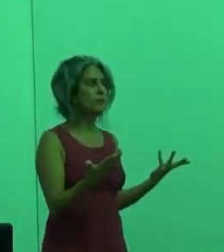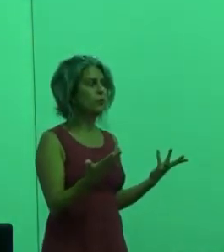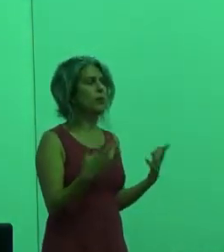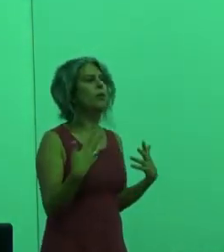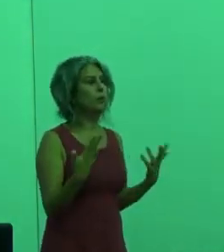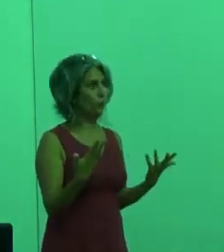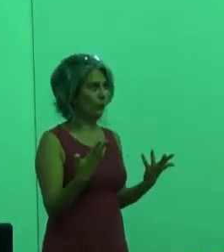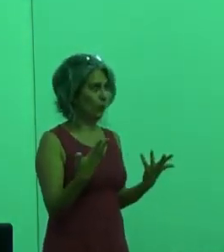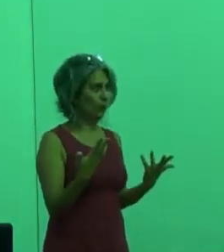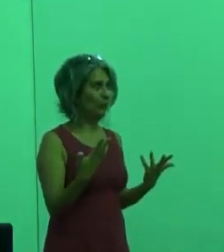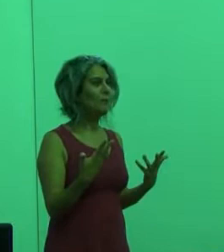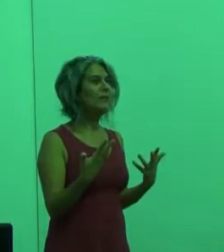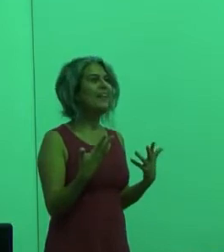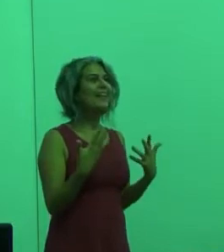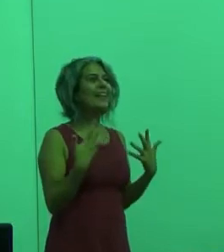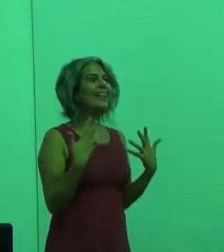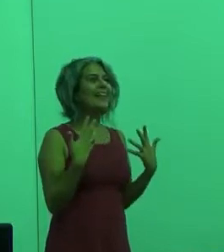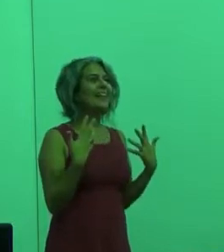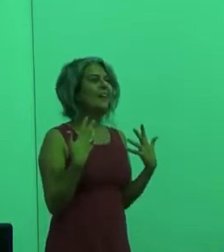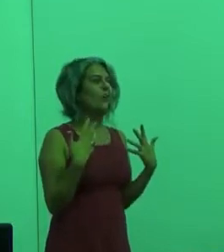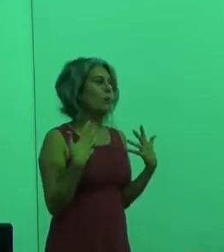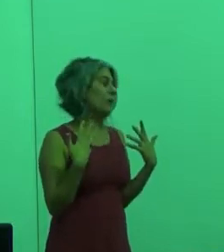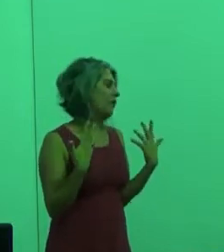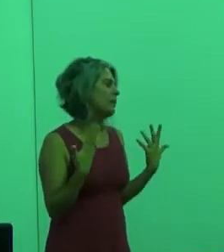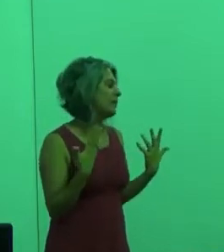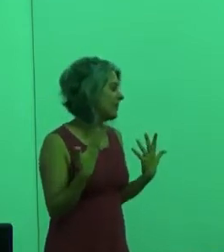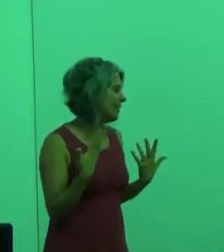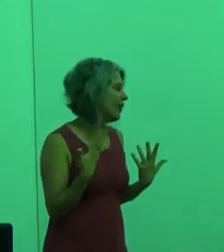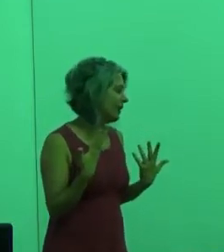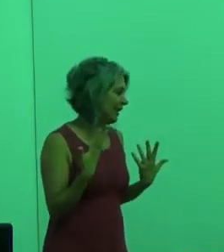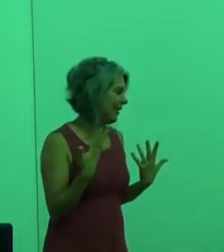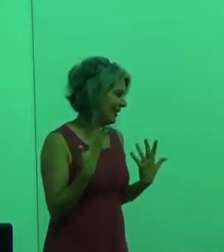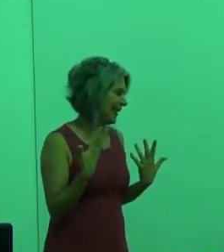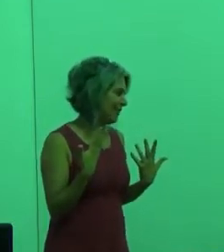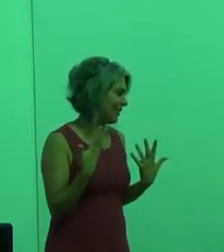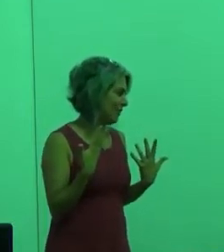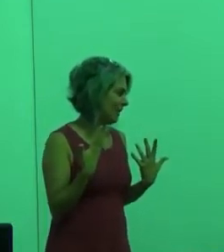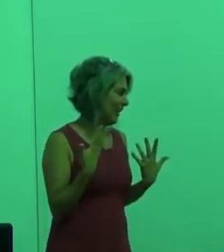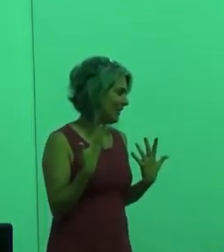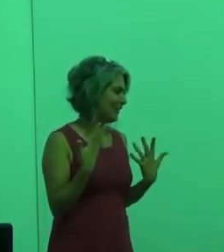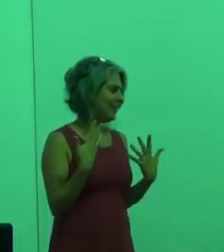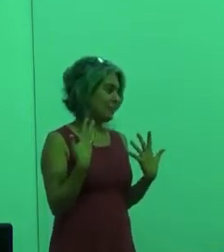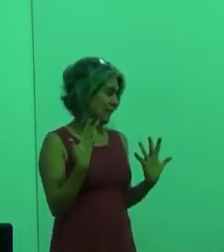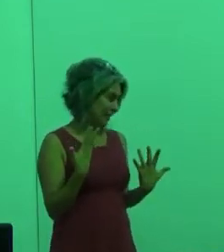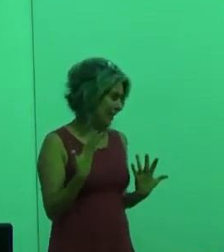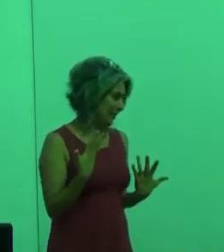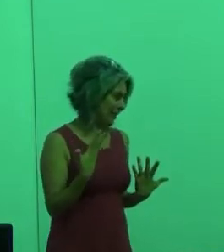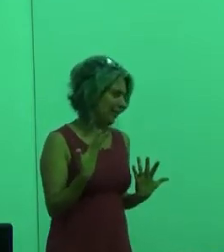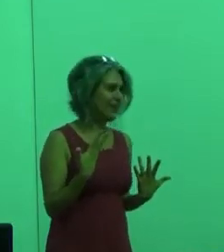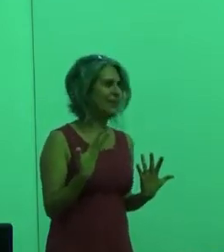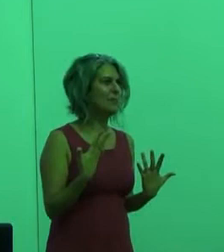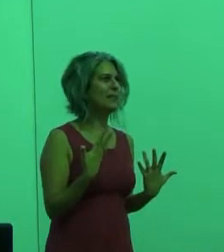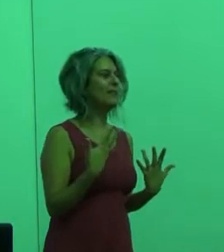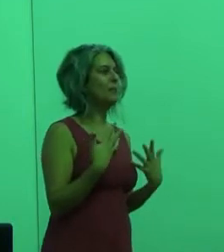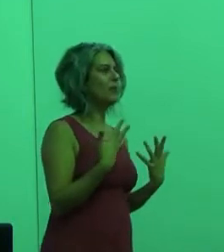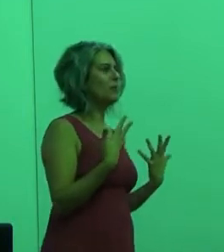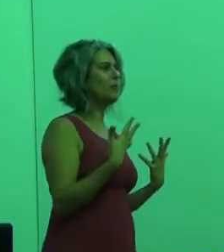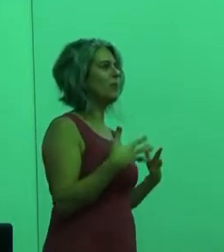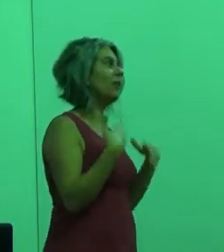zumbi, suponho. Eu estava pensando em serial killer, né? Que é mais complexo, né? Você precisa ser um serial killer para escrever uma coisa como serial killer. Enfim,